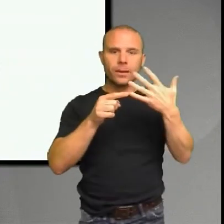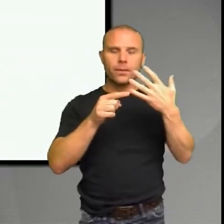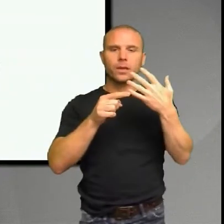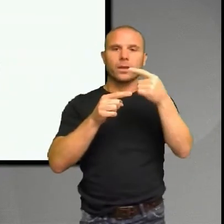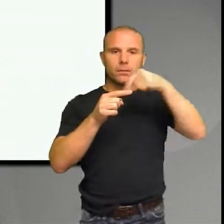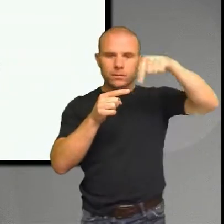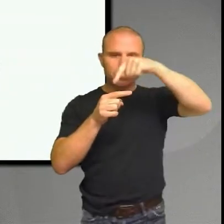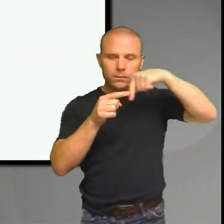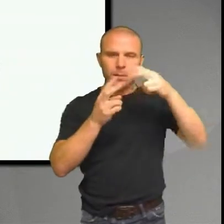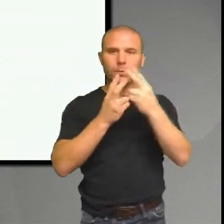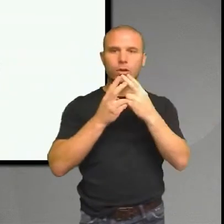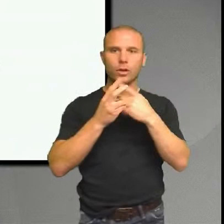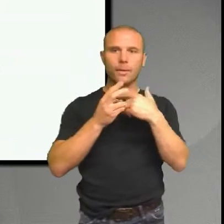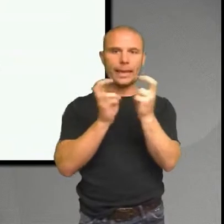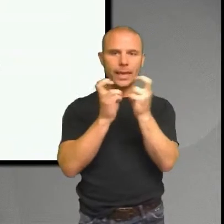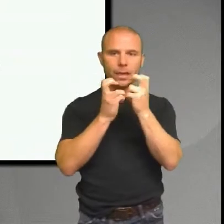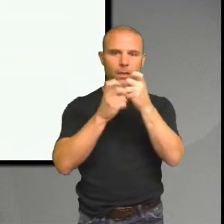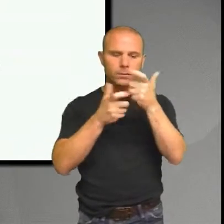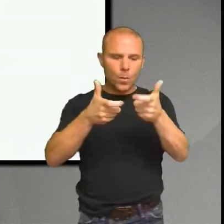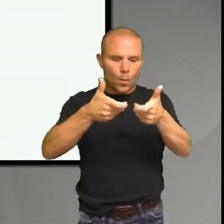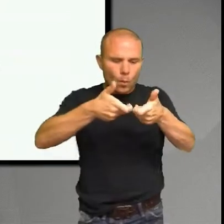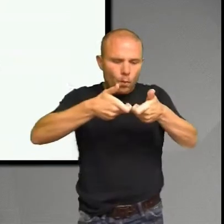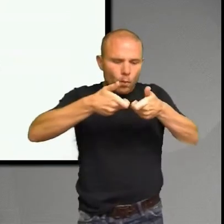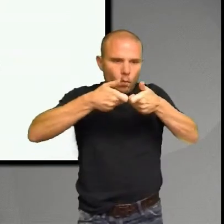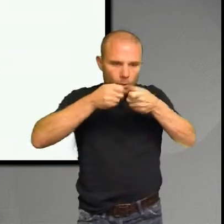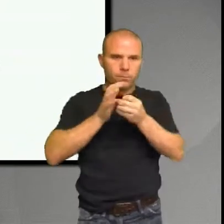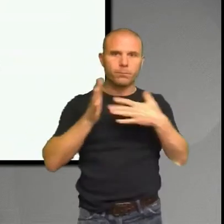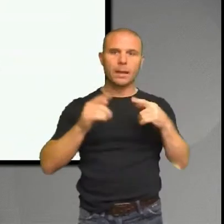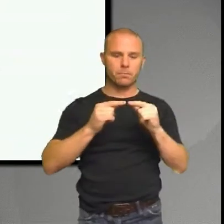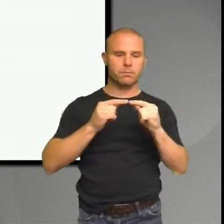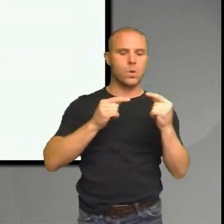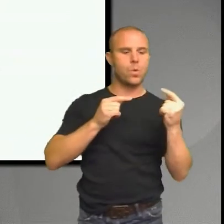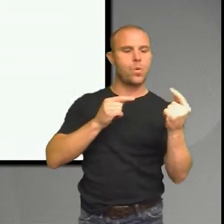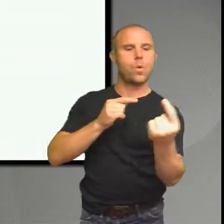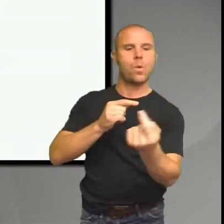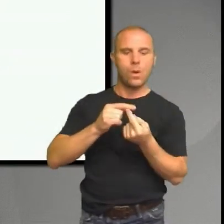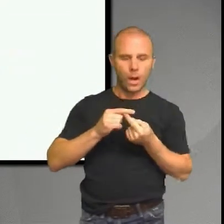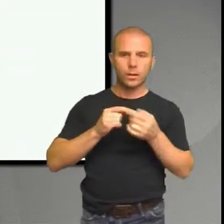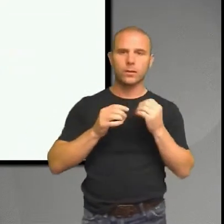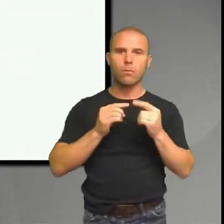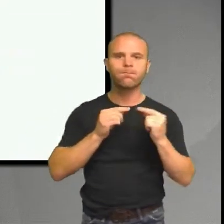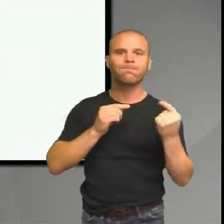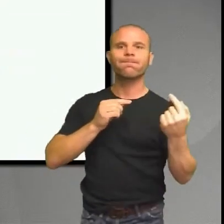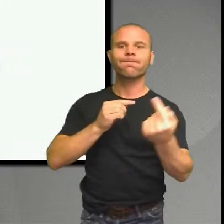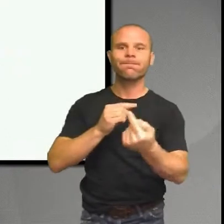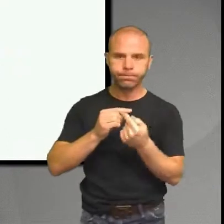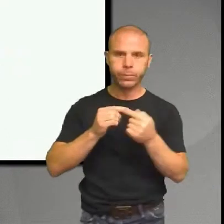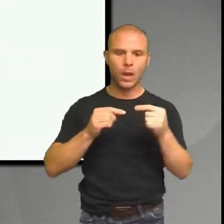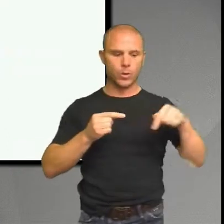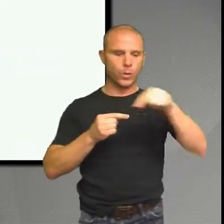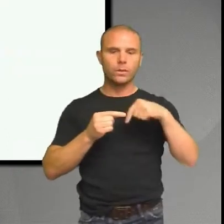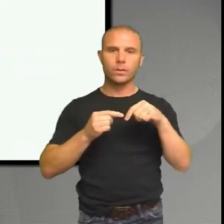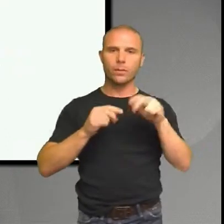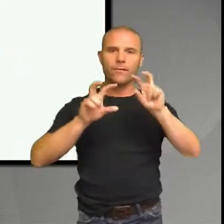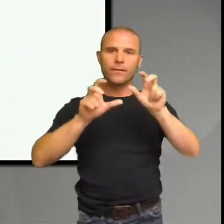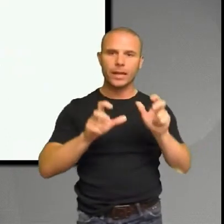strömmar att dras ut för att till slut bilda dessa bågar som hastigt flammar upp runt de aktiva solfläckarna där